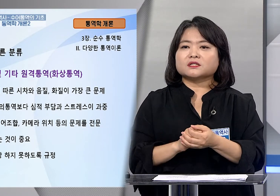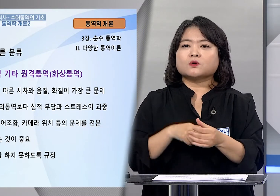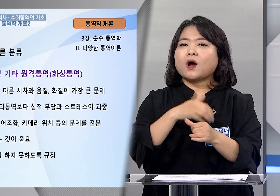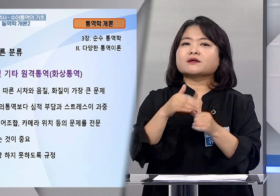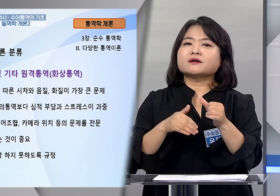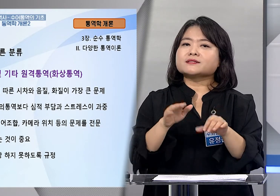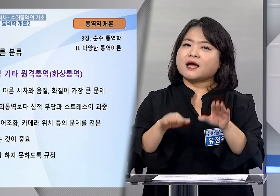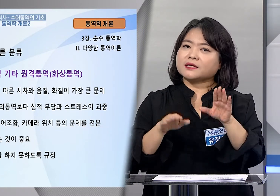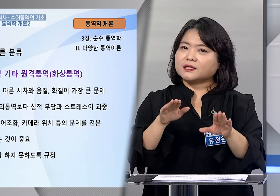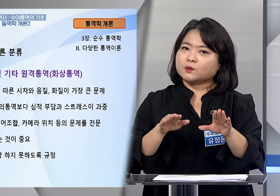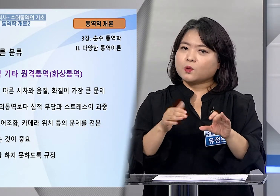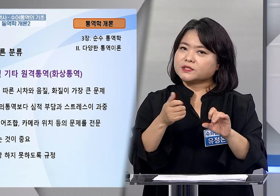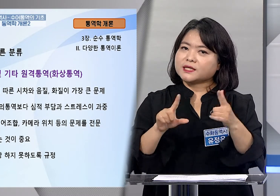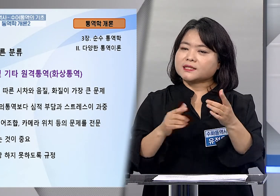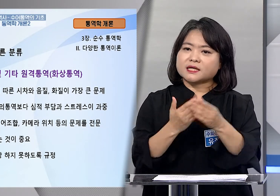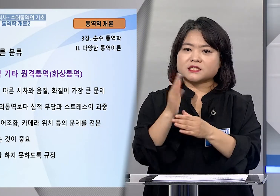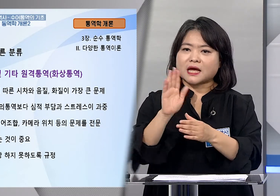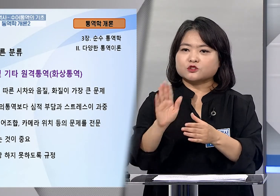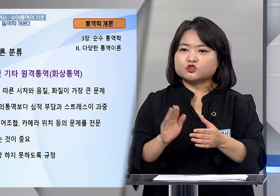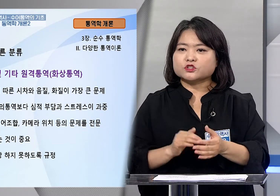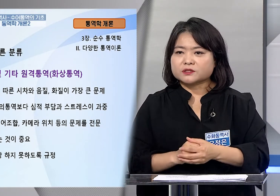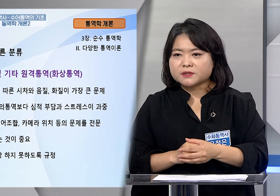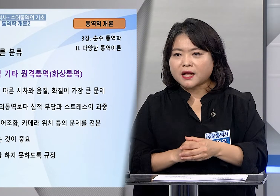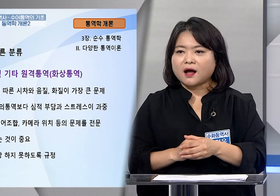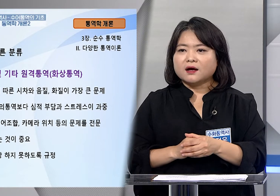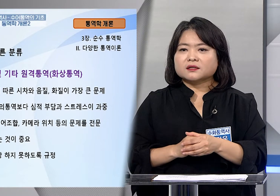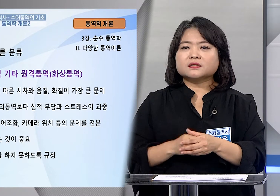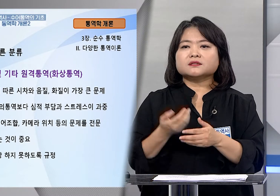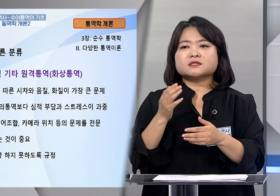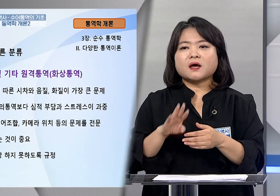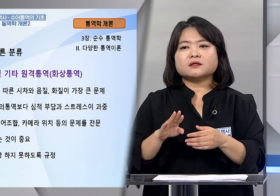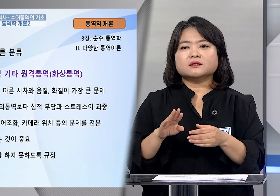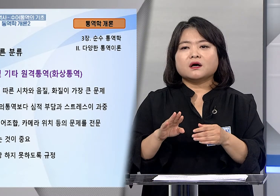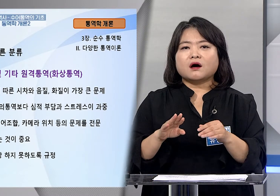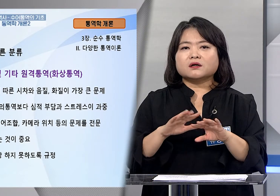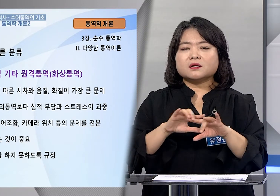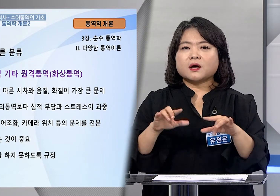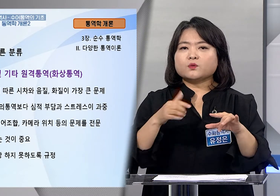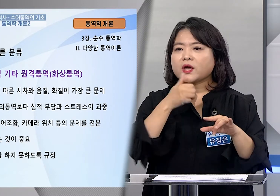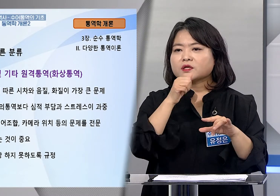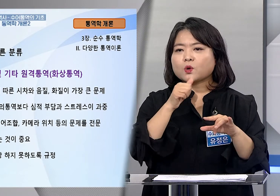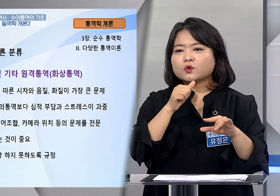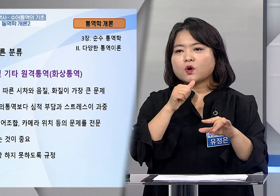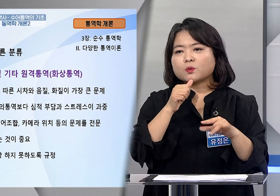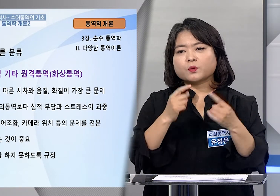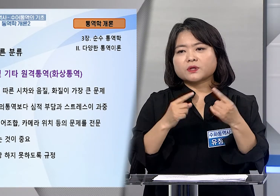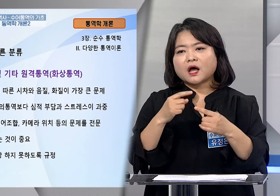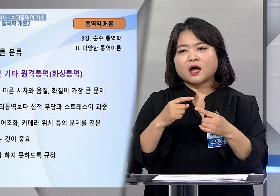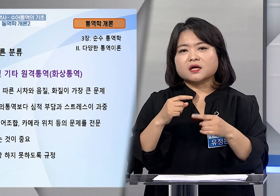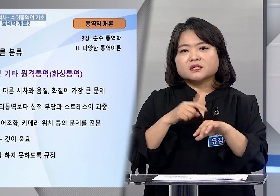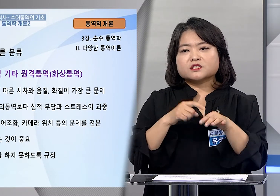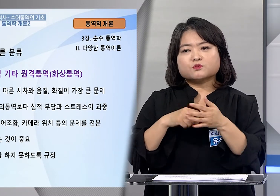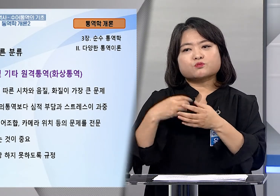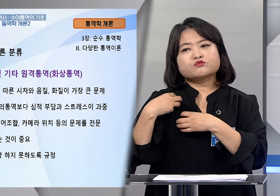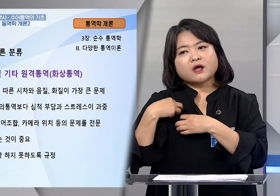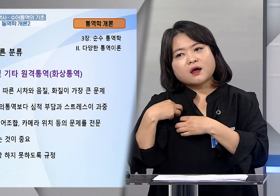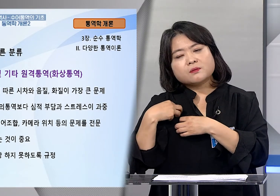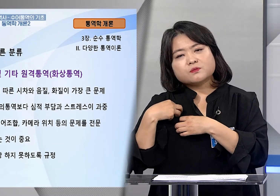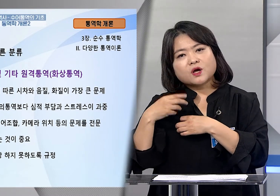지금 환경의 차이로 시차가 생기지 않을 수도 있습니다. 그렇지만 일반 회의 통역보다 심취적 부담과